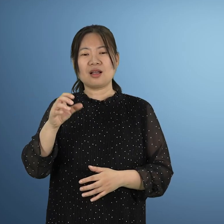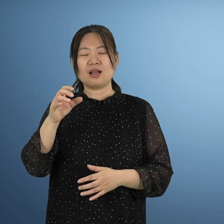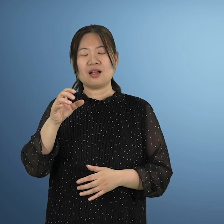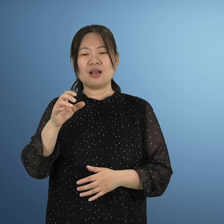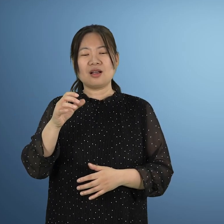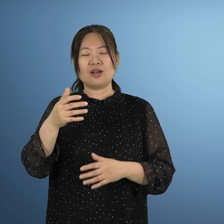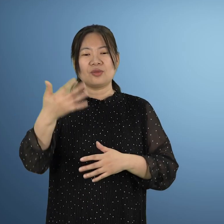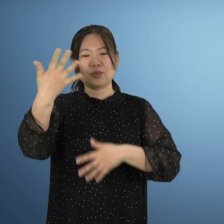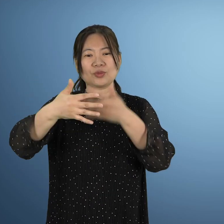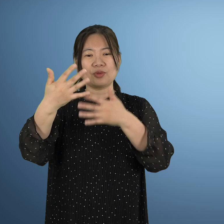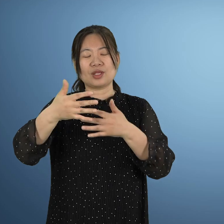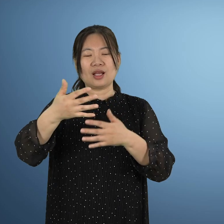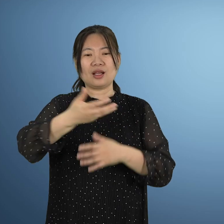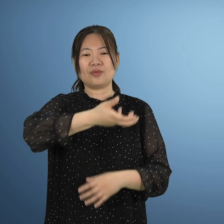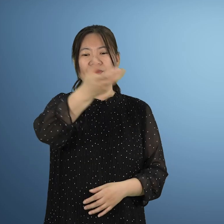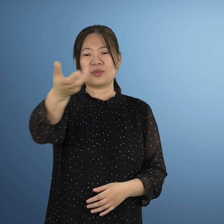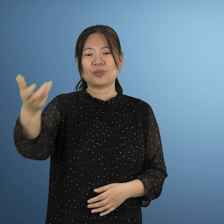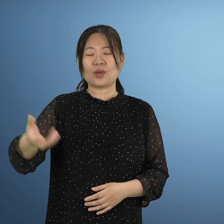돌아다니면서